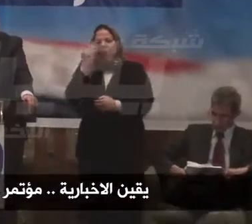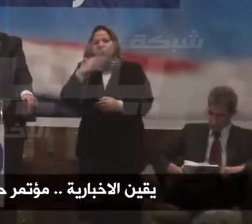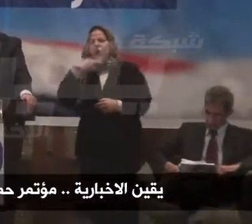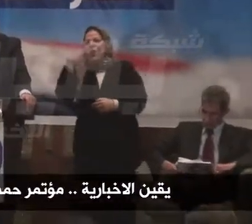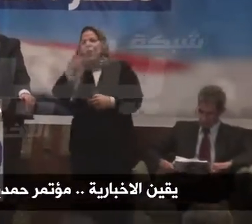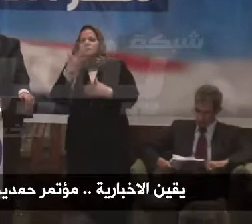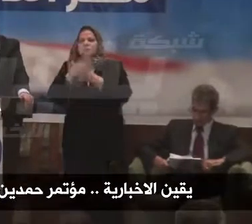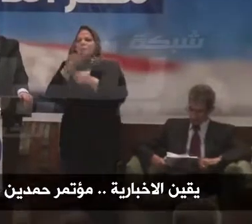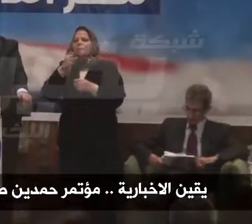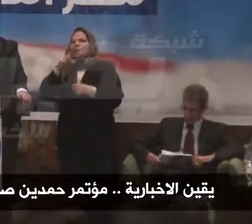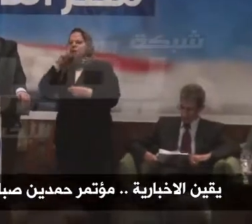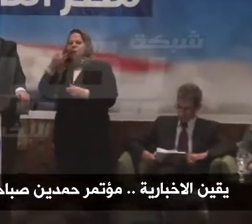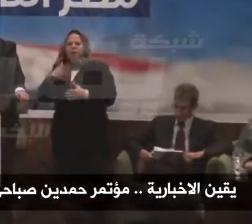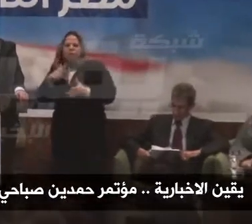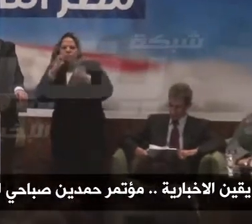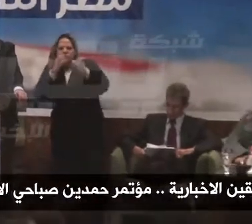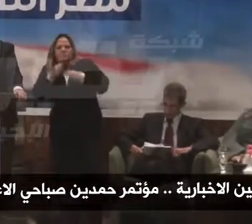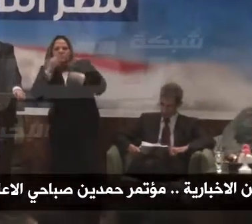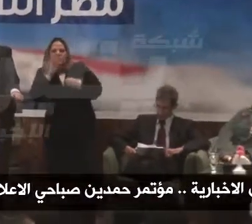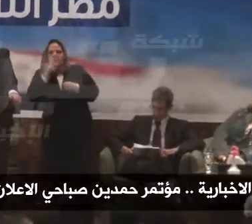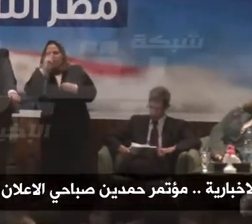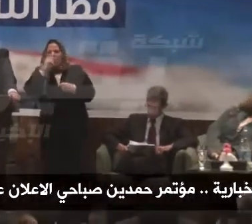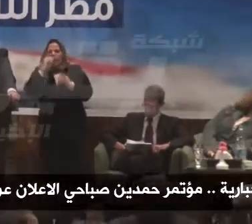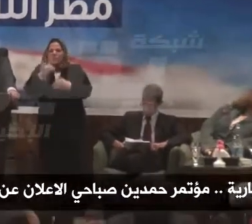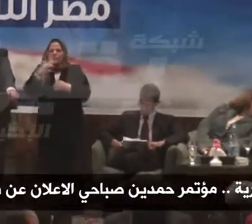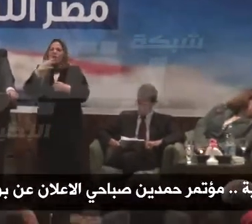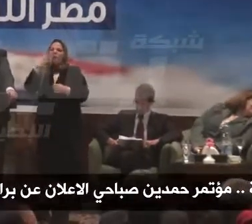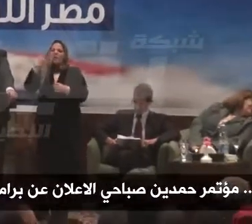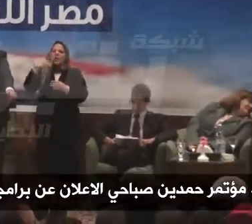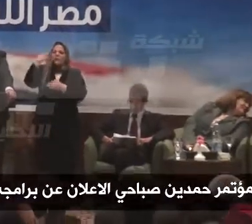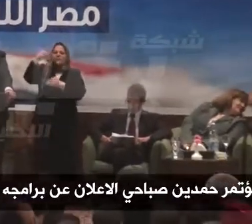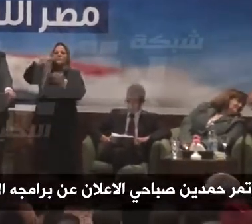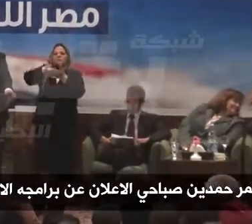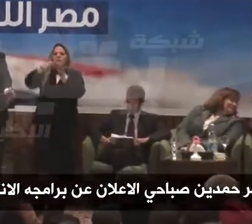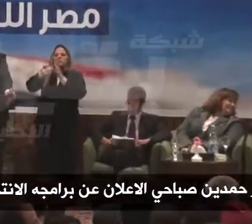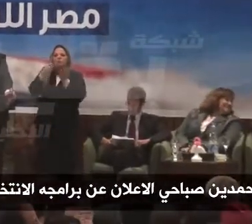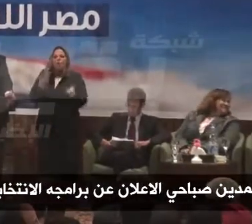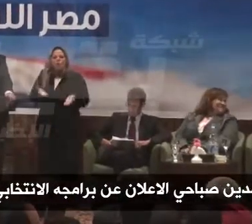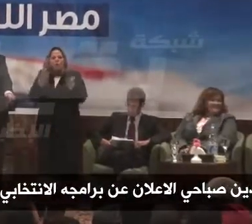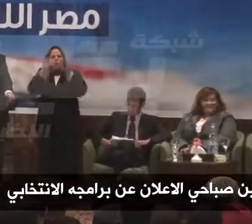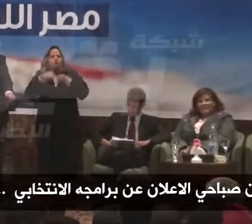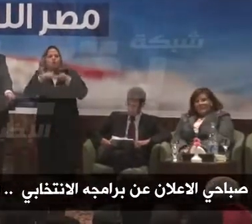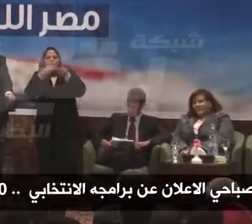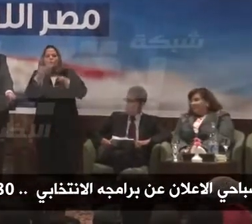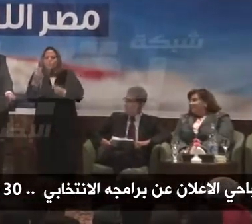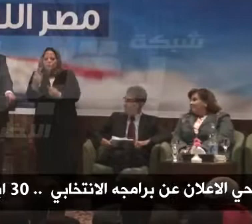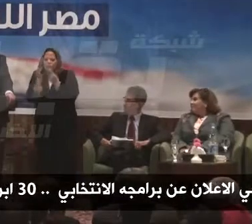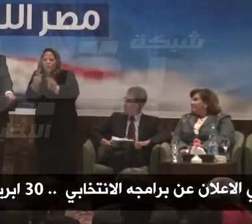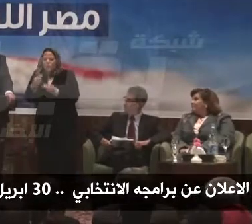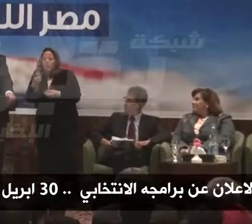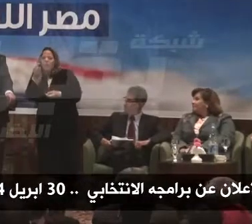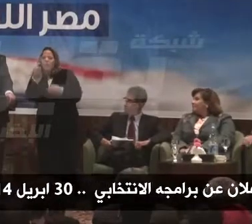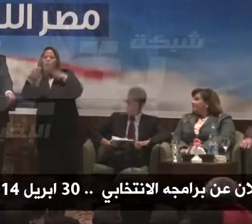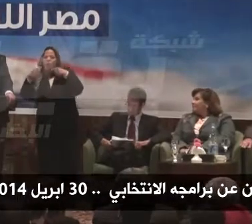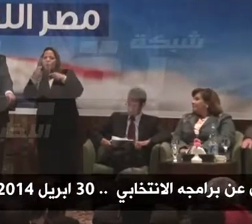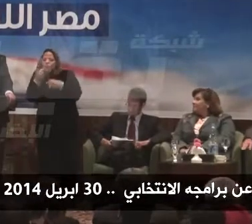هيضاعف دخلهم في خلال 4 سنوات، وهيرفع محصول الحبوب